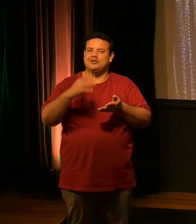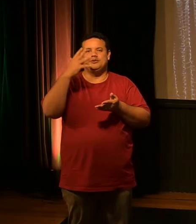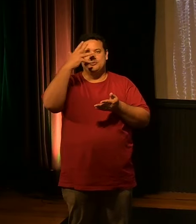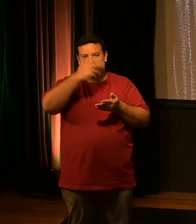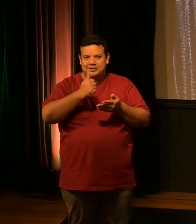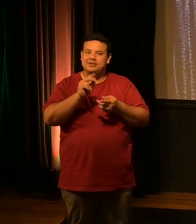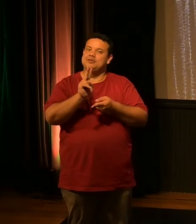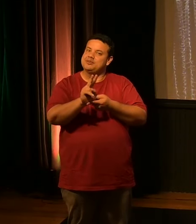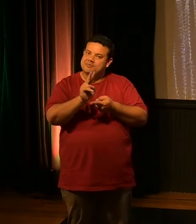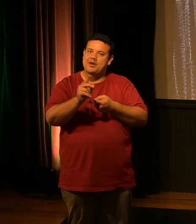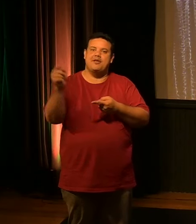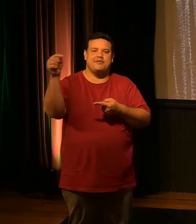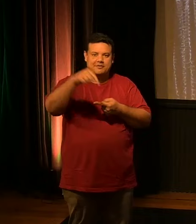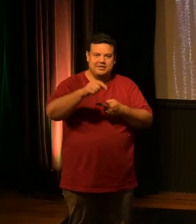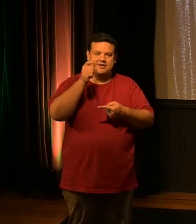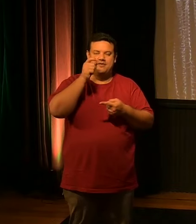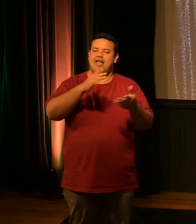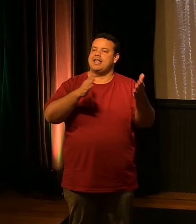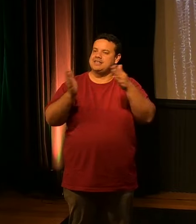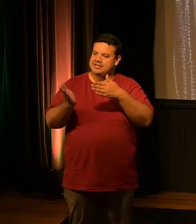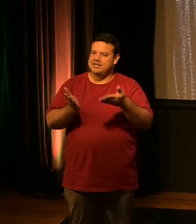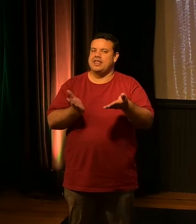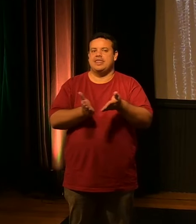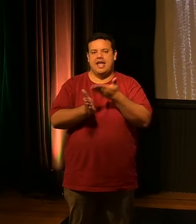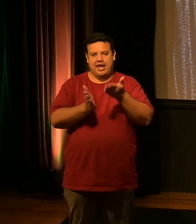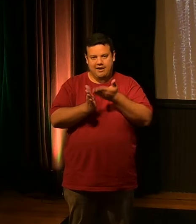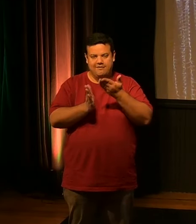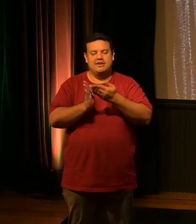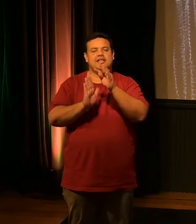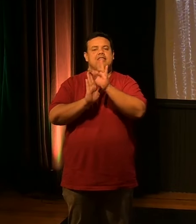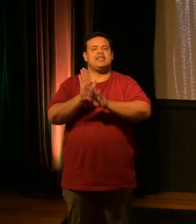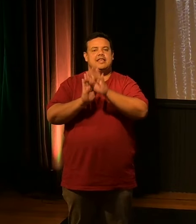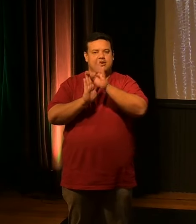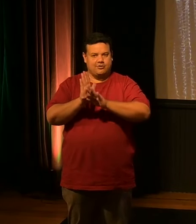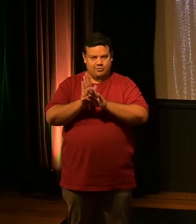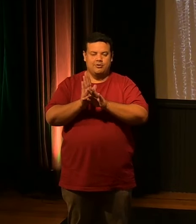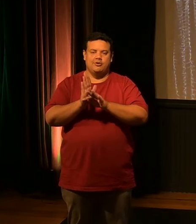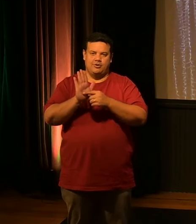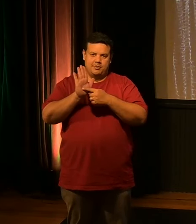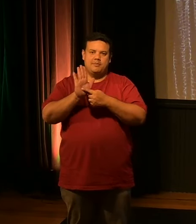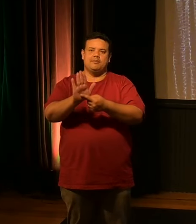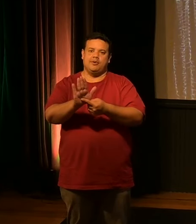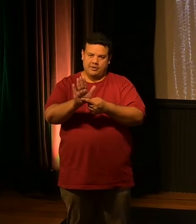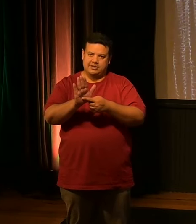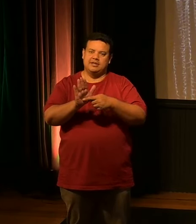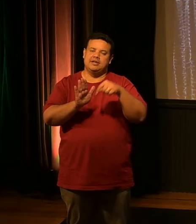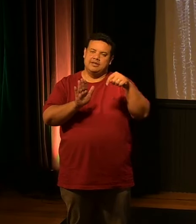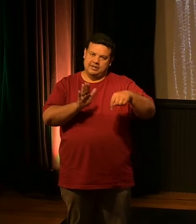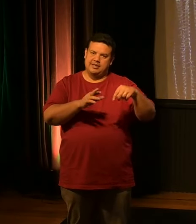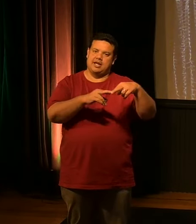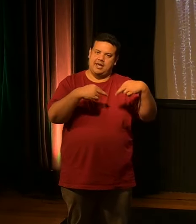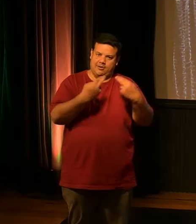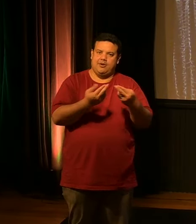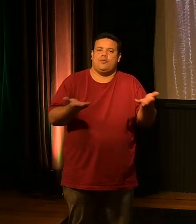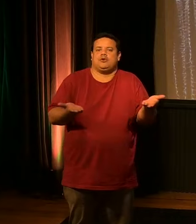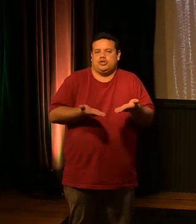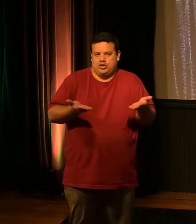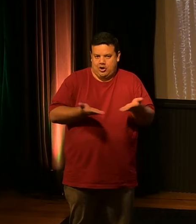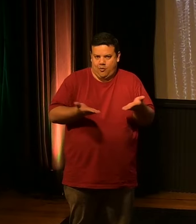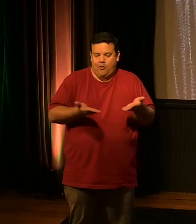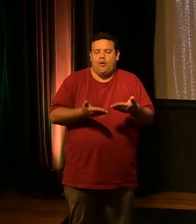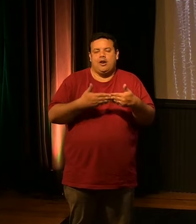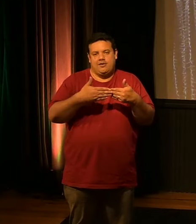vocês voltem. Aqui na nossa revistinha também a gente tem textos sobre a mostra Cinema e Cachoeira e sobre a sessão Indeterminações, vocês vão ver agora.